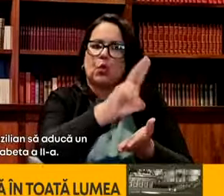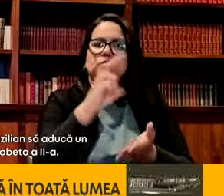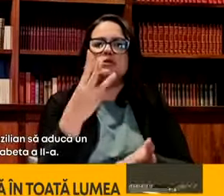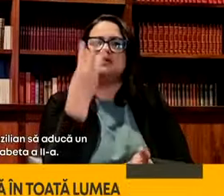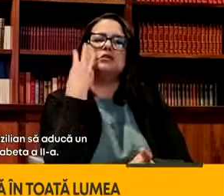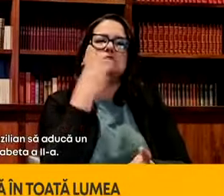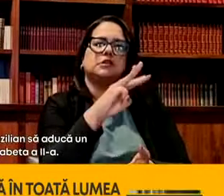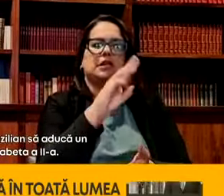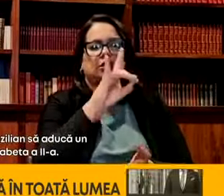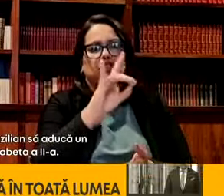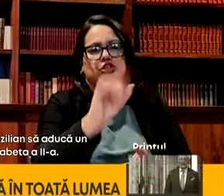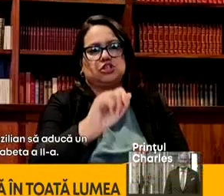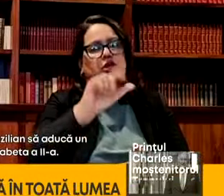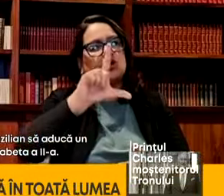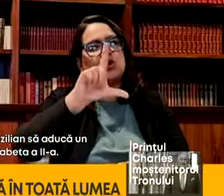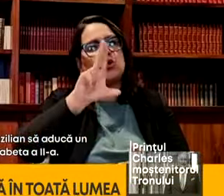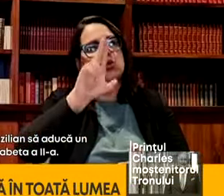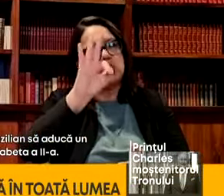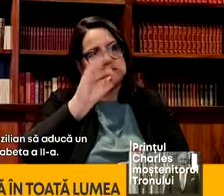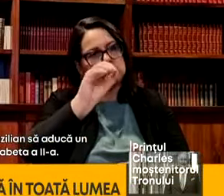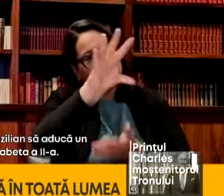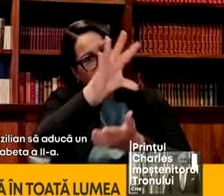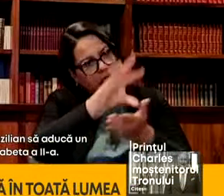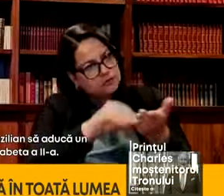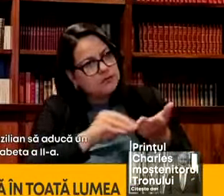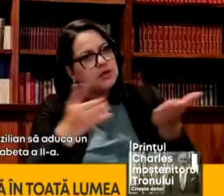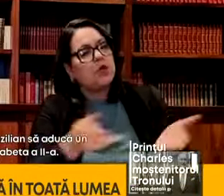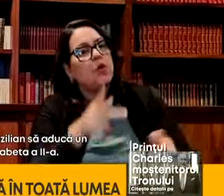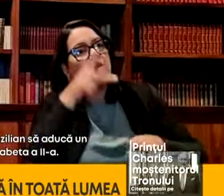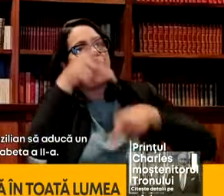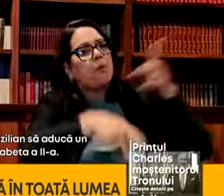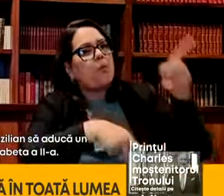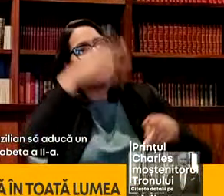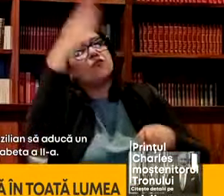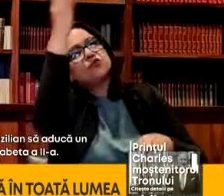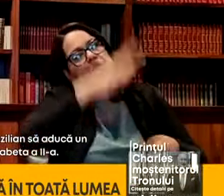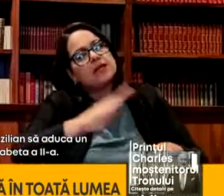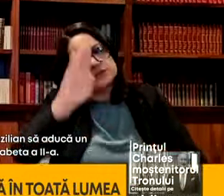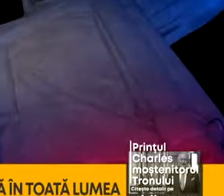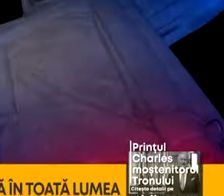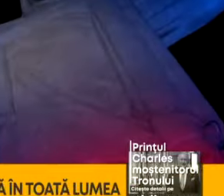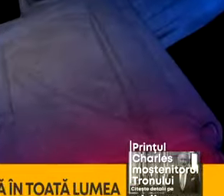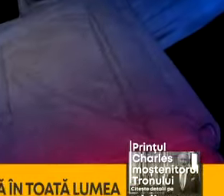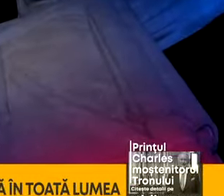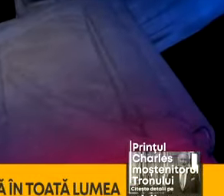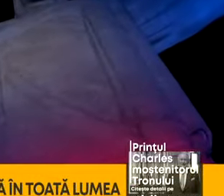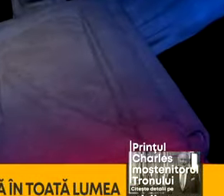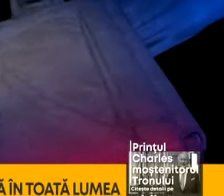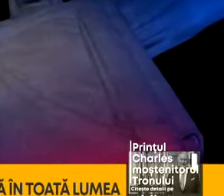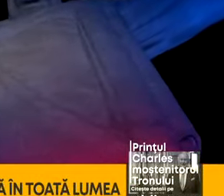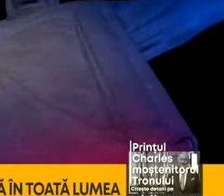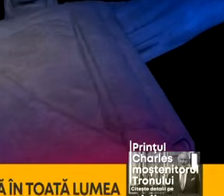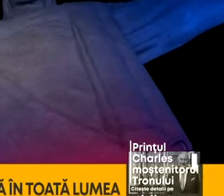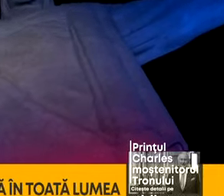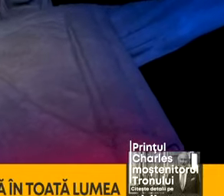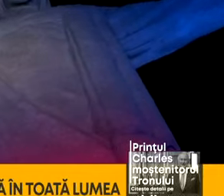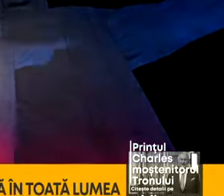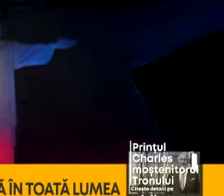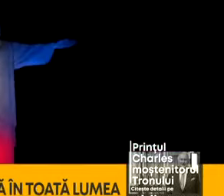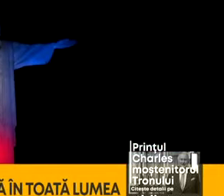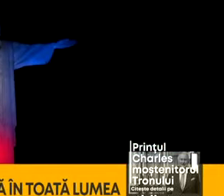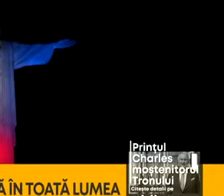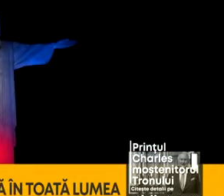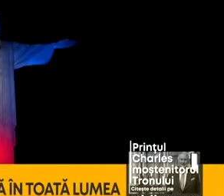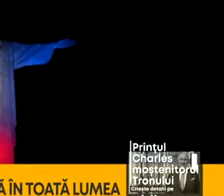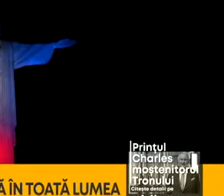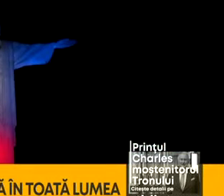e convidamos todo o povo brasileiro a prestar homenagens à Rainha Elizabeth II. La Rio de Janeiro, statuia lui Hristos a